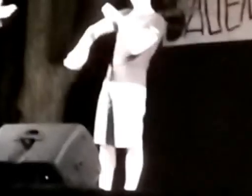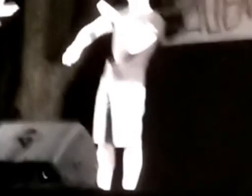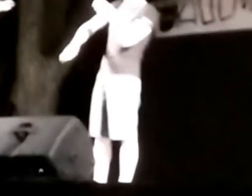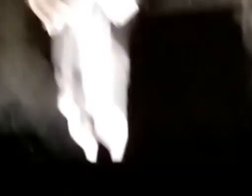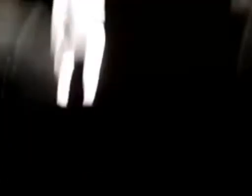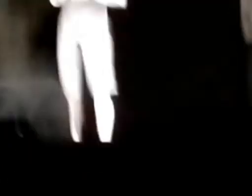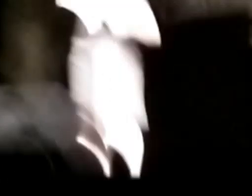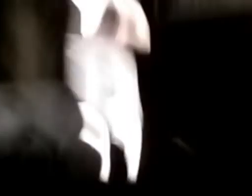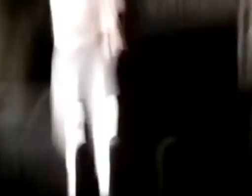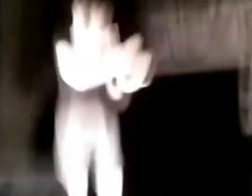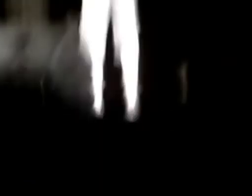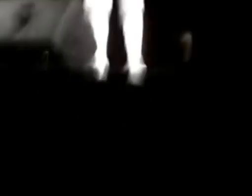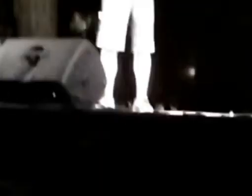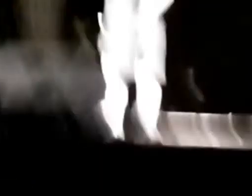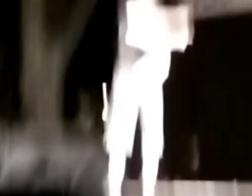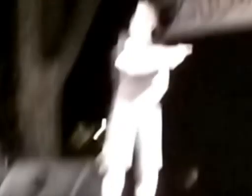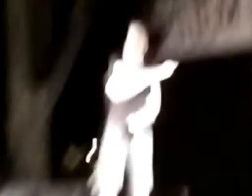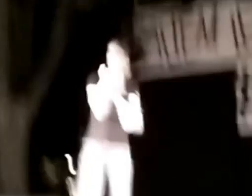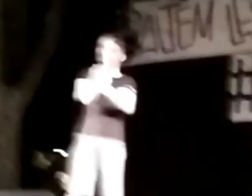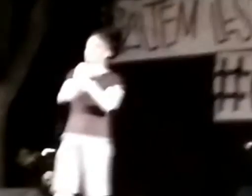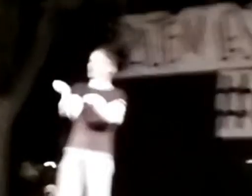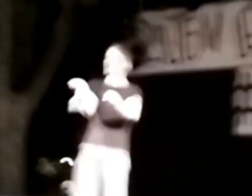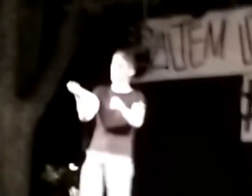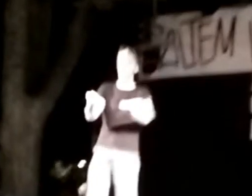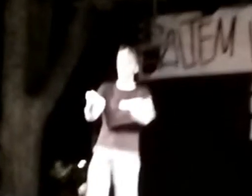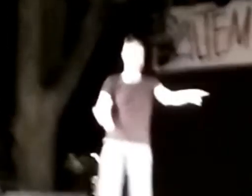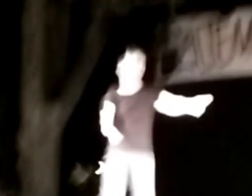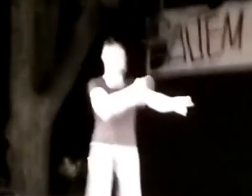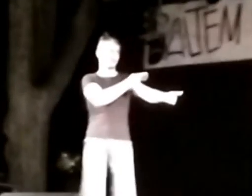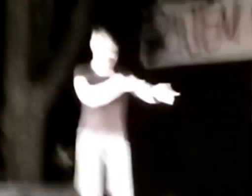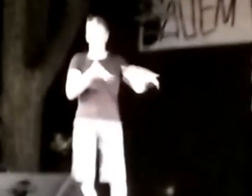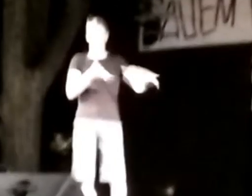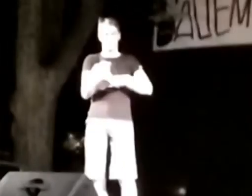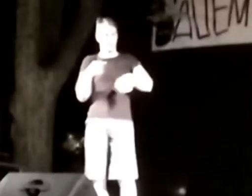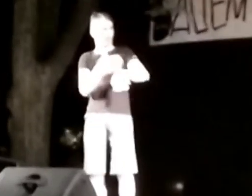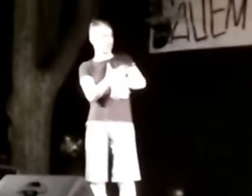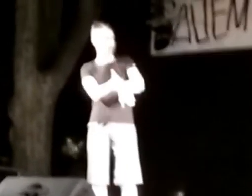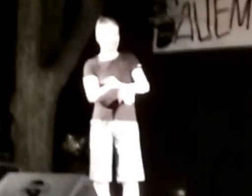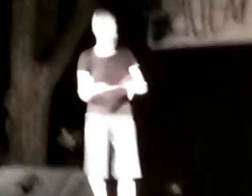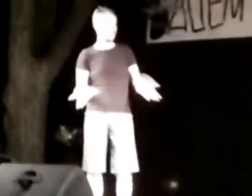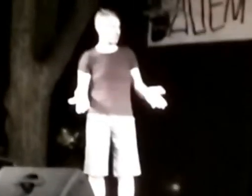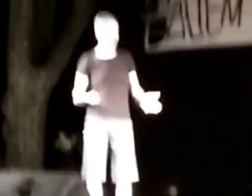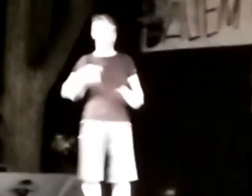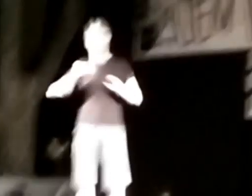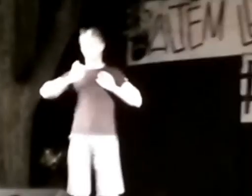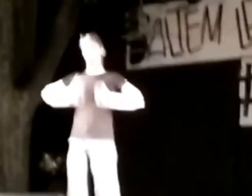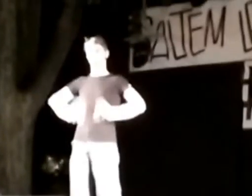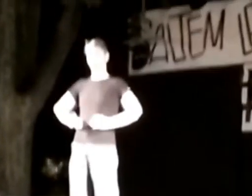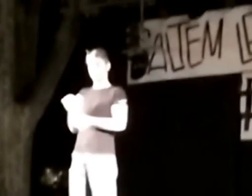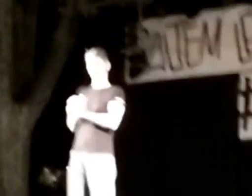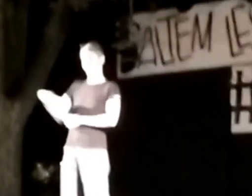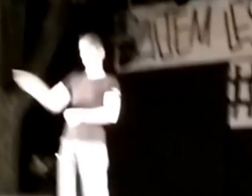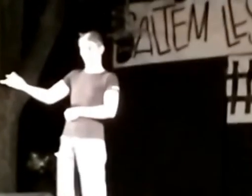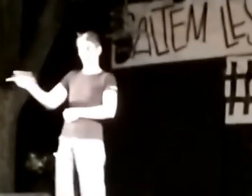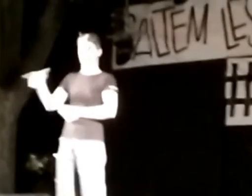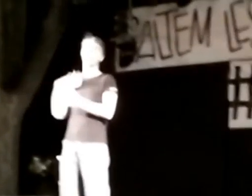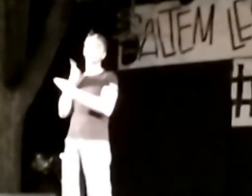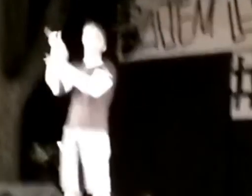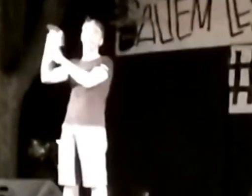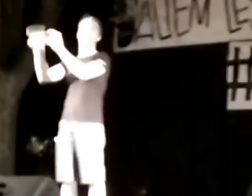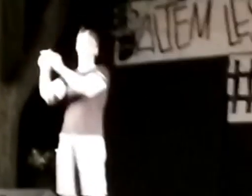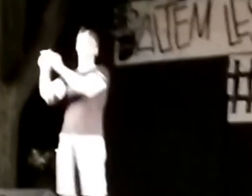si us plau, posis ja a treballar, que ja anem amb enrediriment i tinc el xofer que m'està esperant a fora, que hem d'anar a una